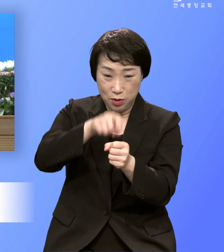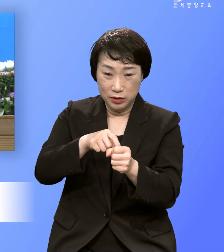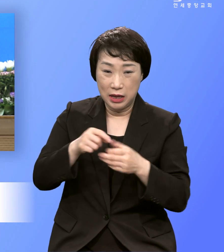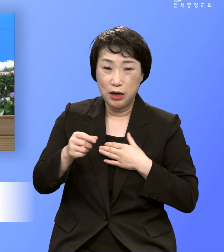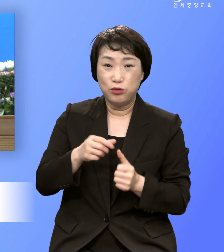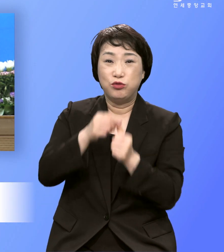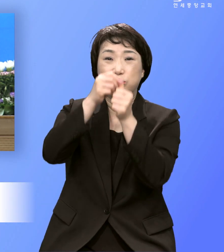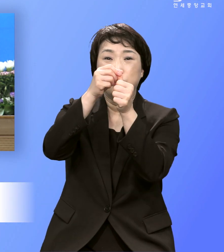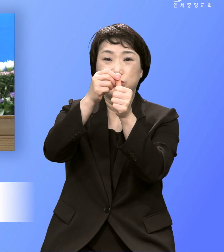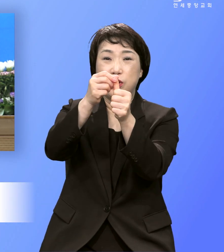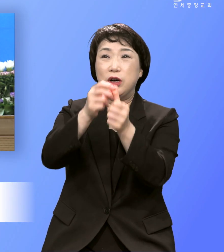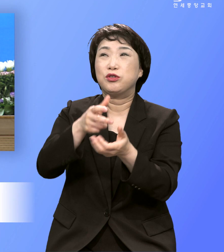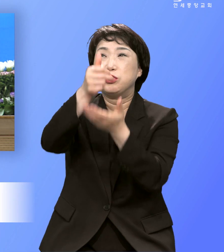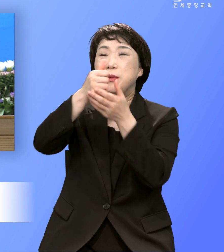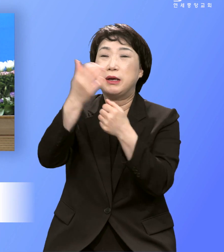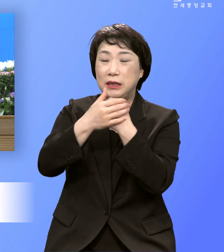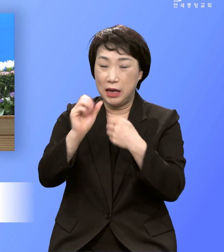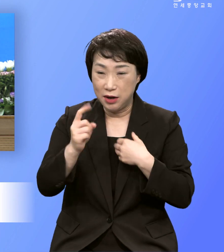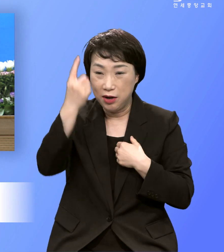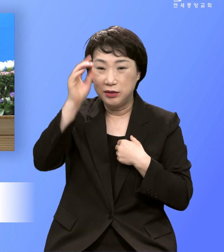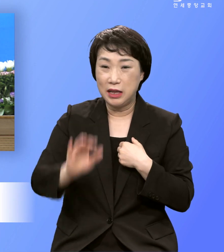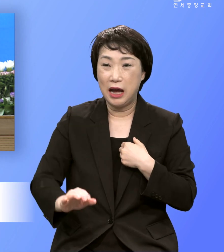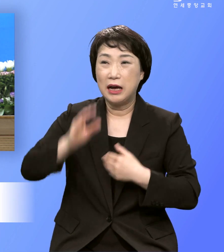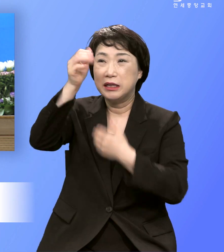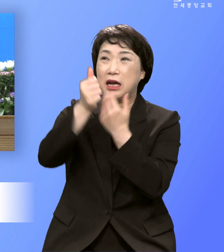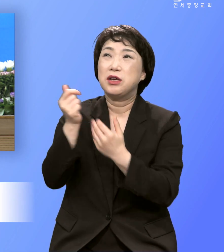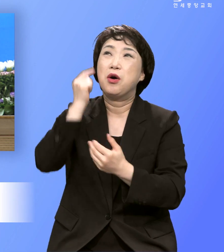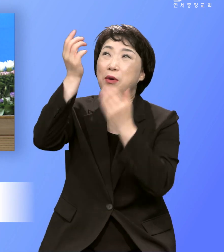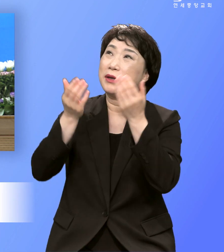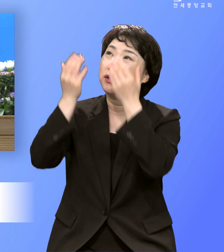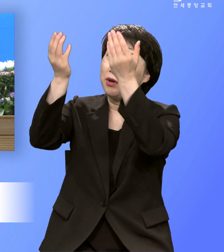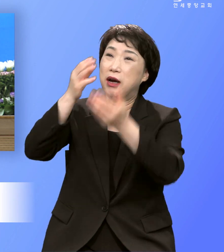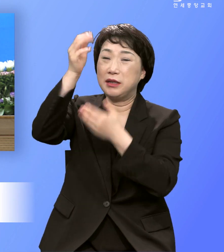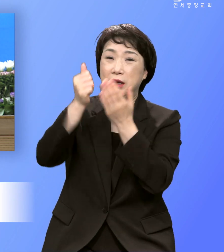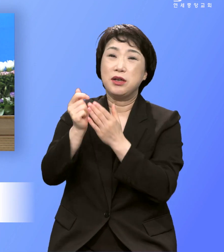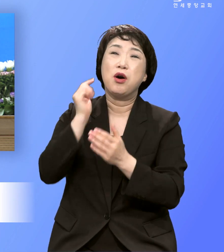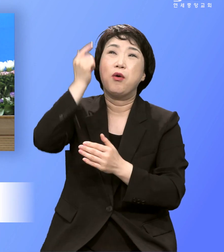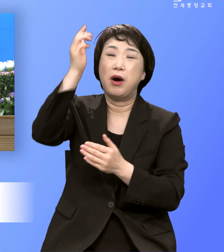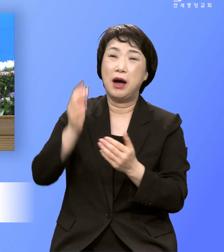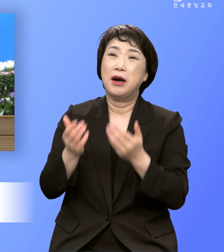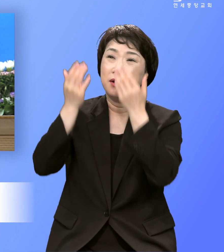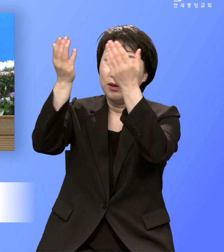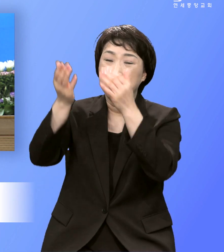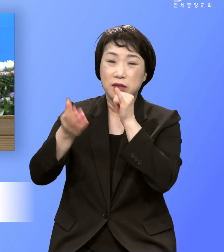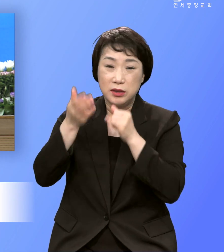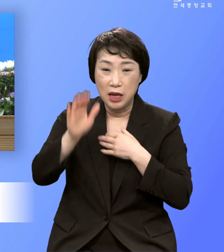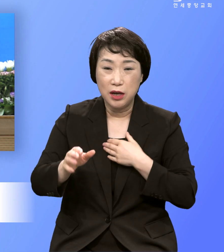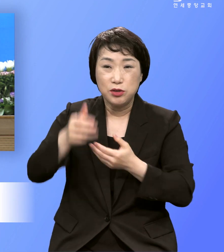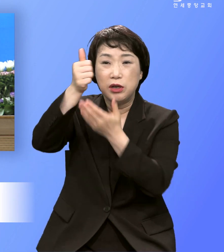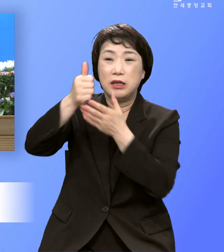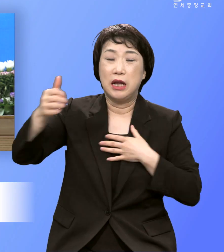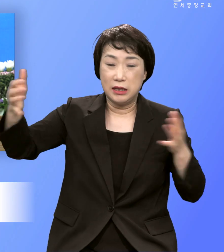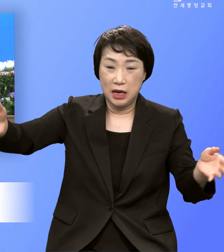나를 구원하신 주님의 은혜 그러면 내가 하나님께 영광 올려드리고 하나님의 영화롭게 해야 되는데 주님과의 관계를